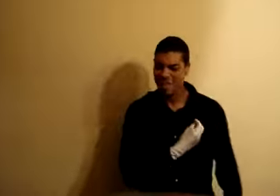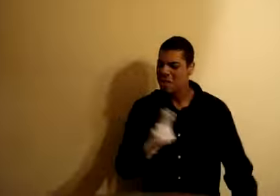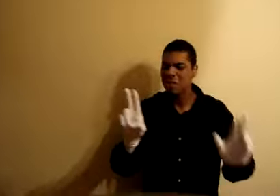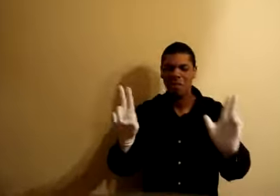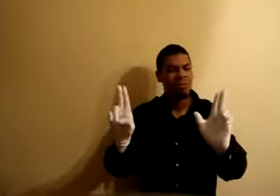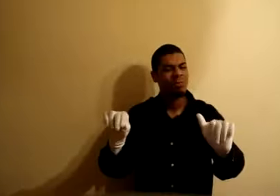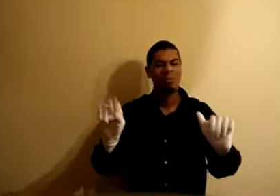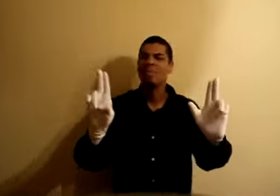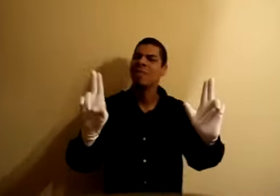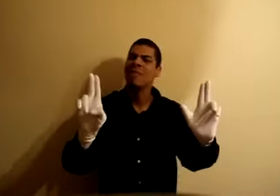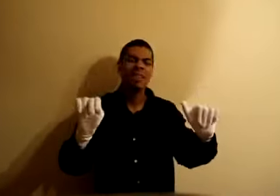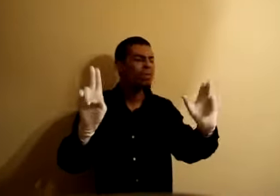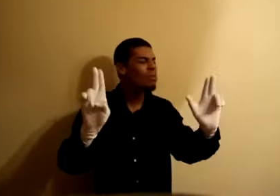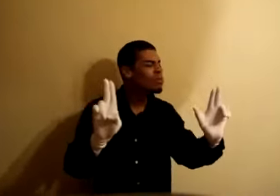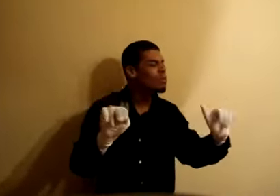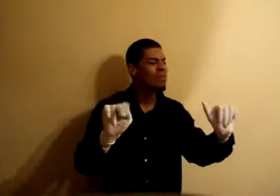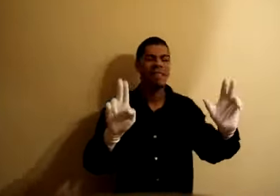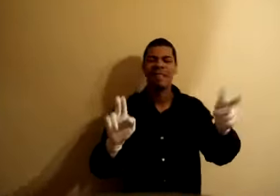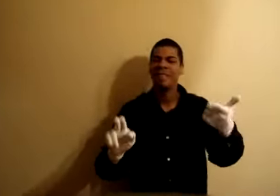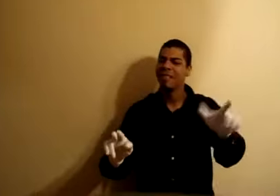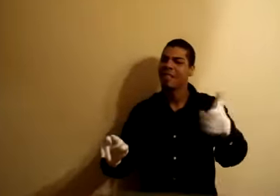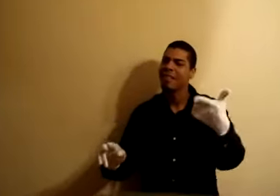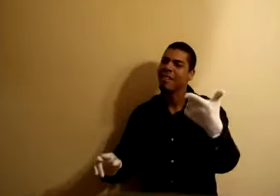Nunca sem você.